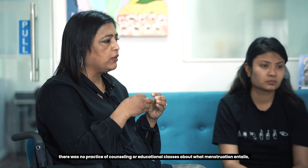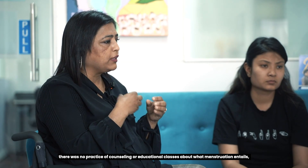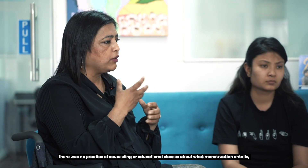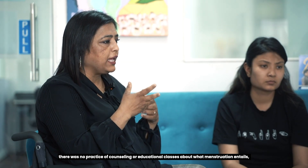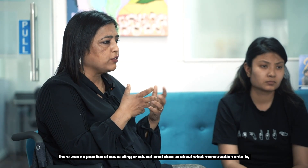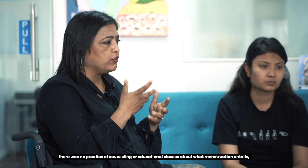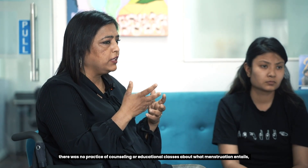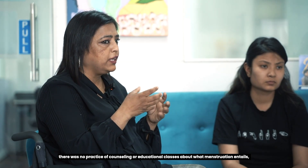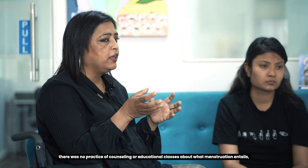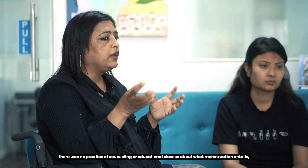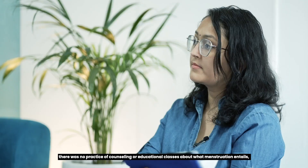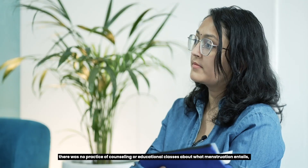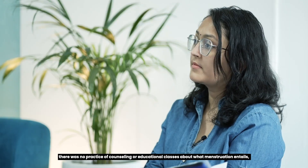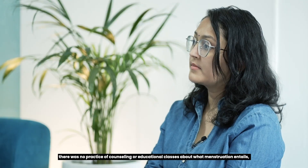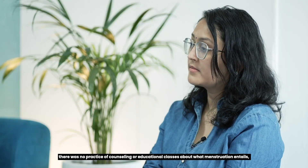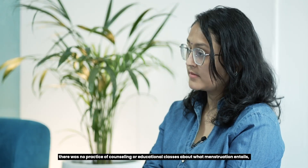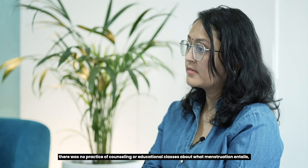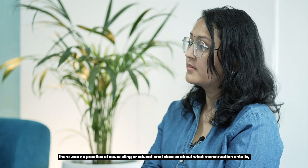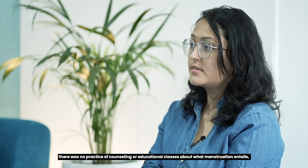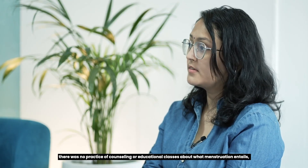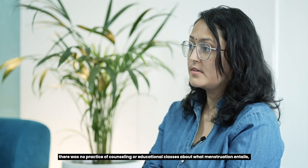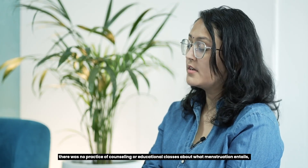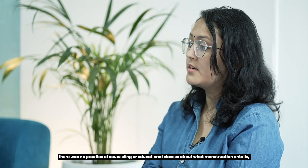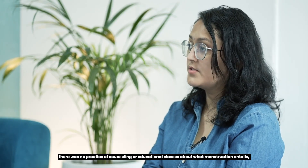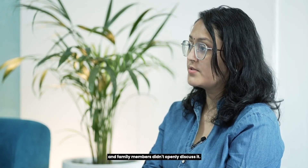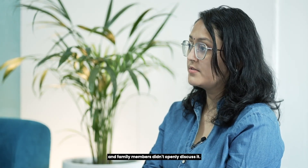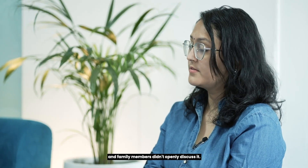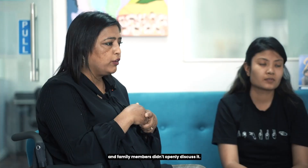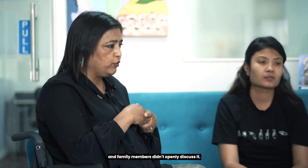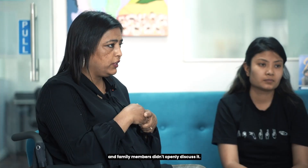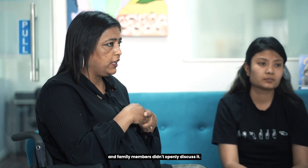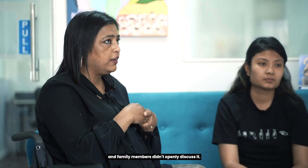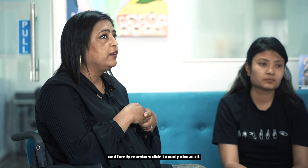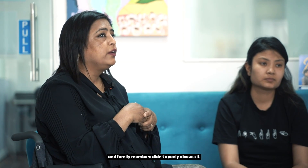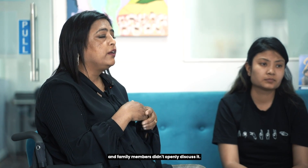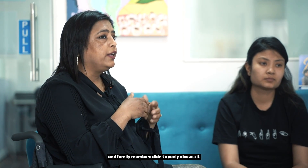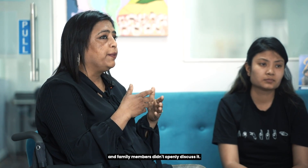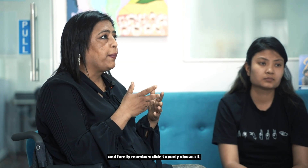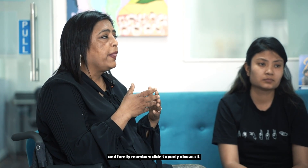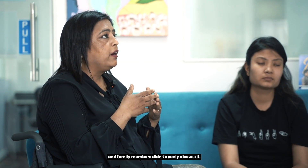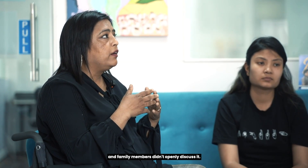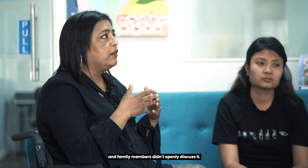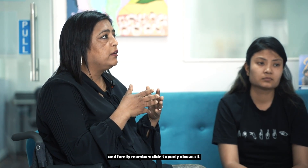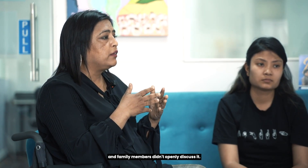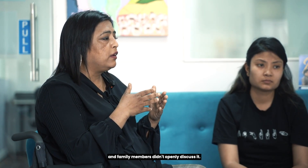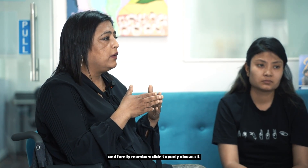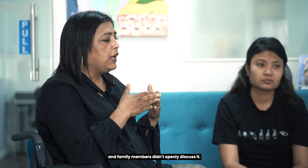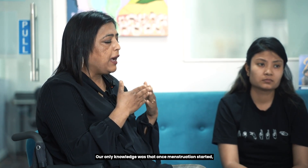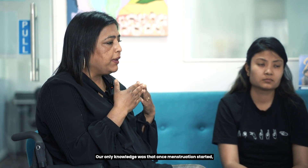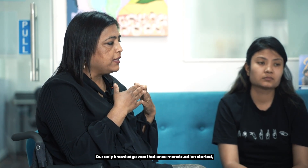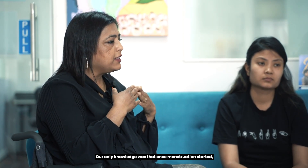हुन्छ भन्ने कुरा त्यो क्लासहरू दिने काउन्सिलिङ गर्ने कुराहरू त खास थिएन फ्यामिलीमा पनि सेयर गर्नुहुन्थेन होइन